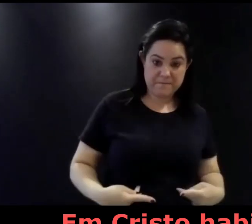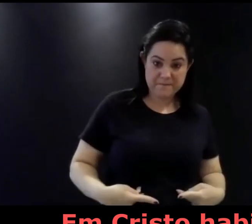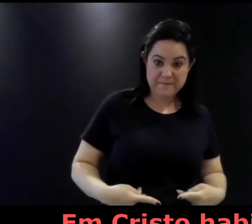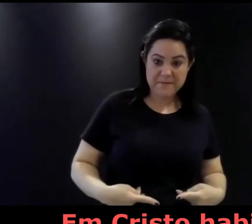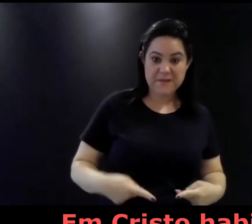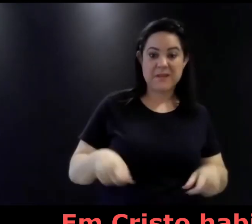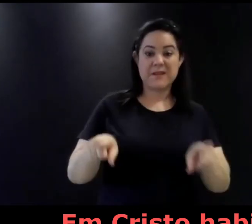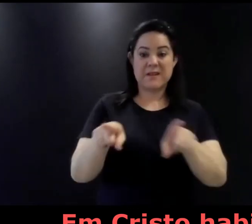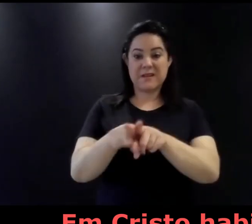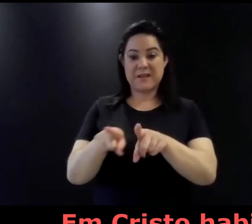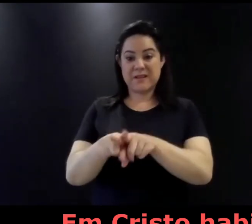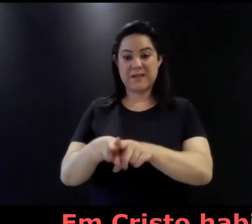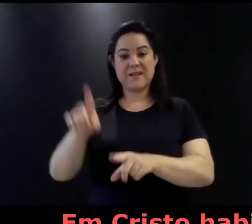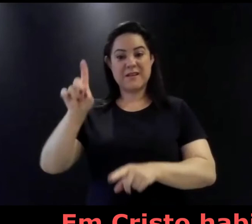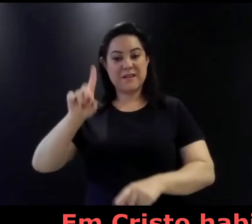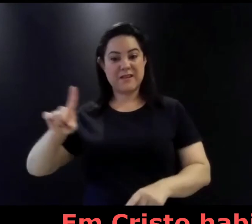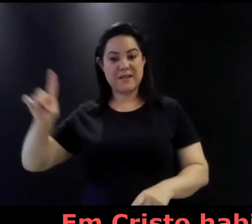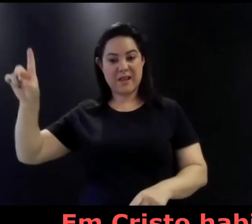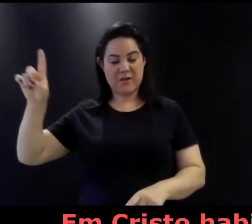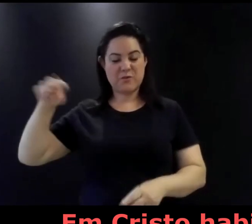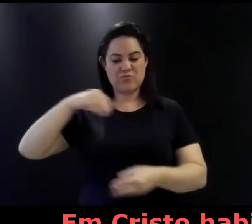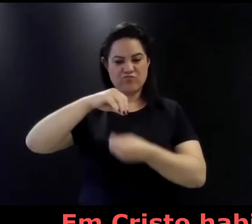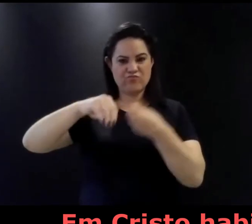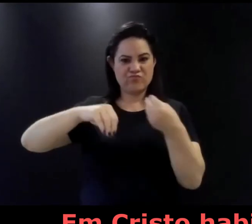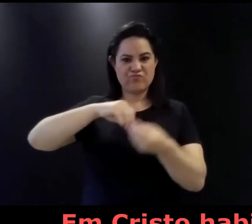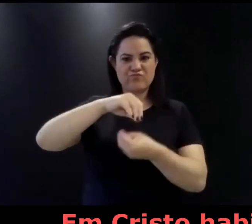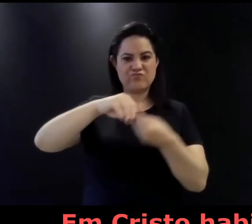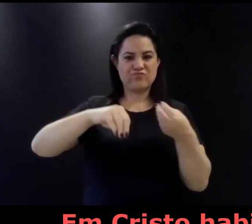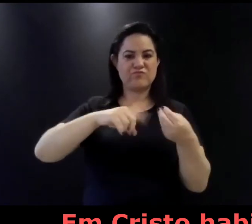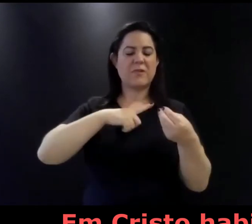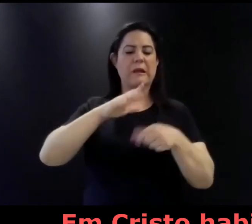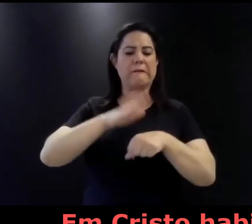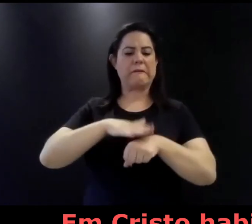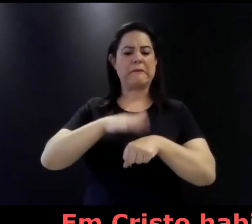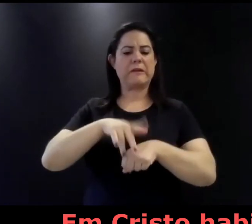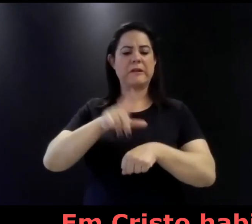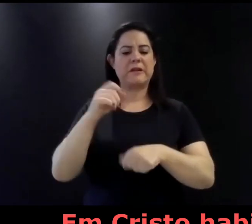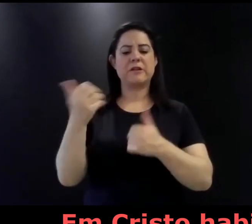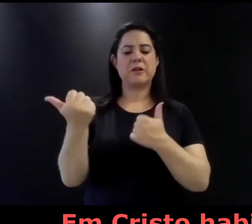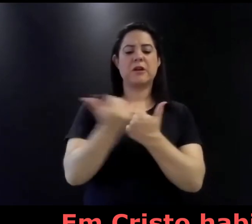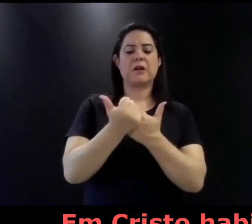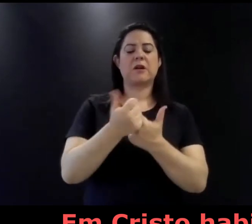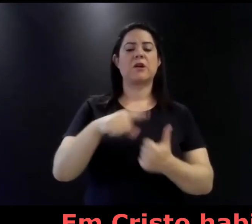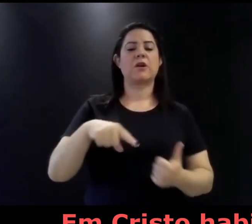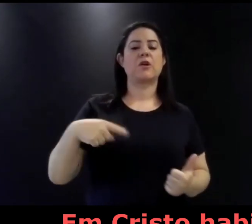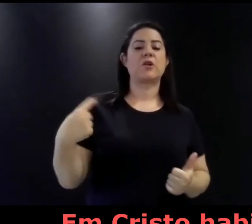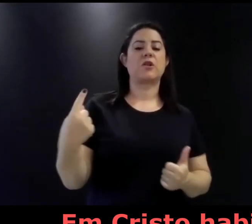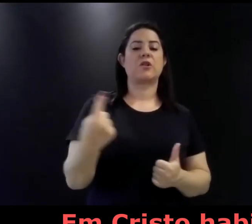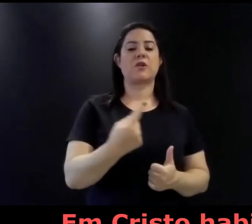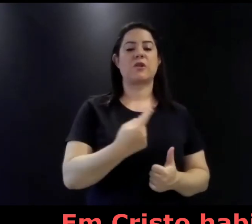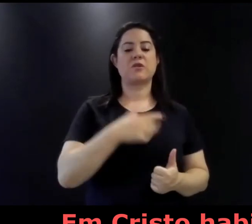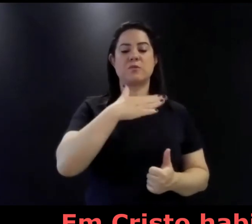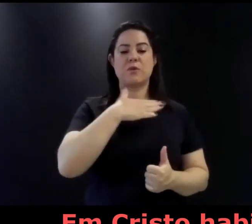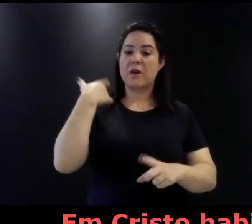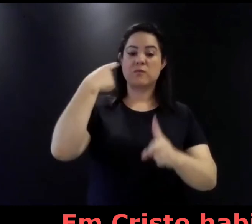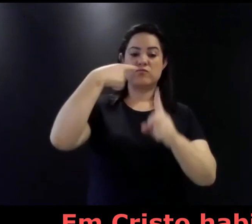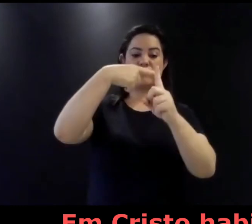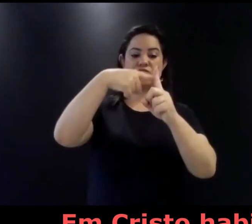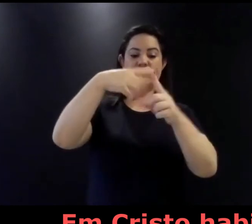tomou a sublime decisão de nos substituir E porque ele nos